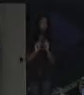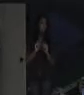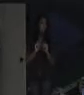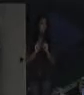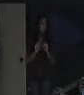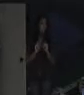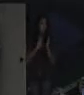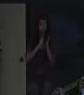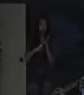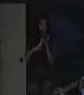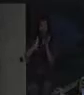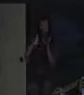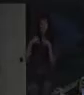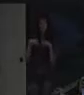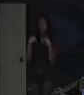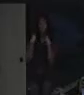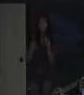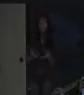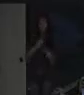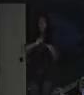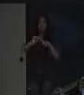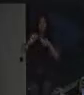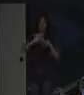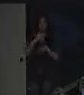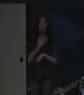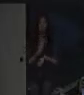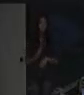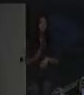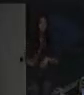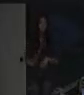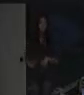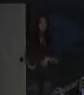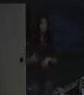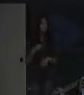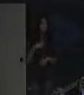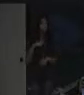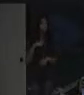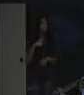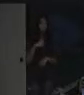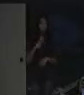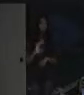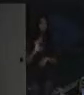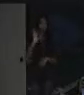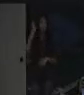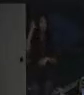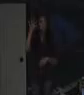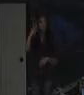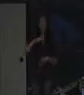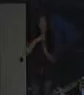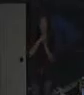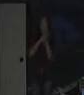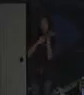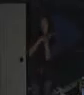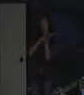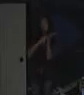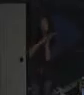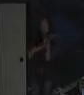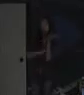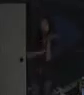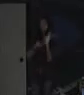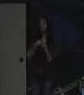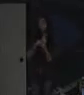de concessão dos serviços públicos que estão em vigor, assim como cópia dos mesmos. Sala das